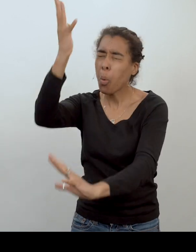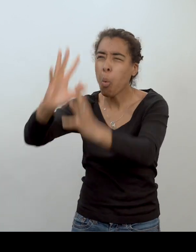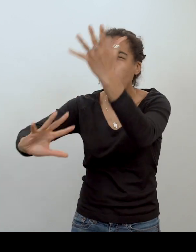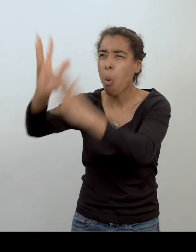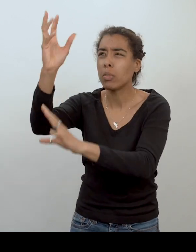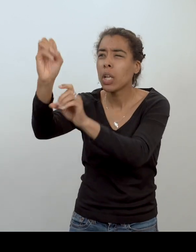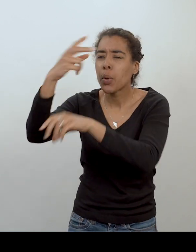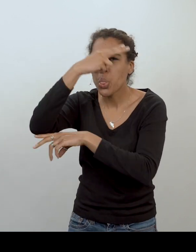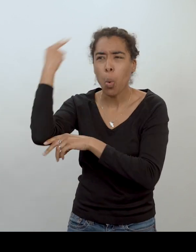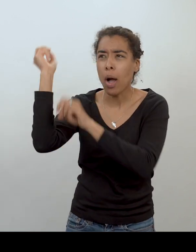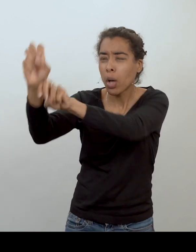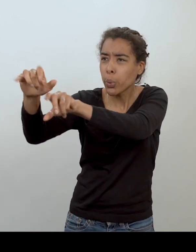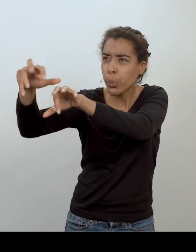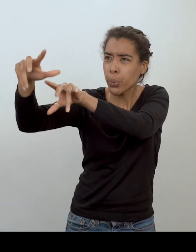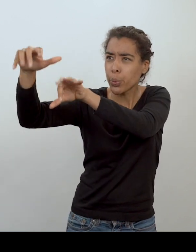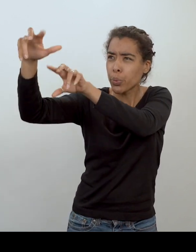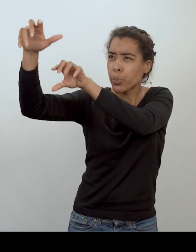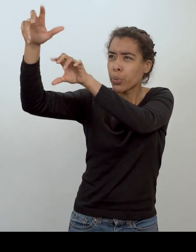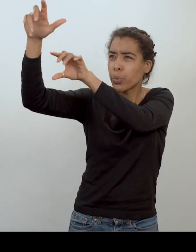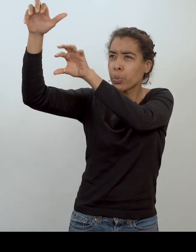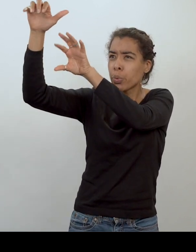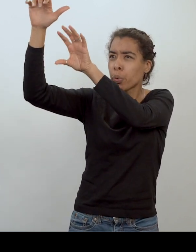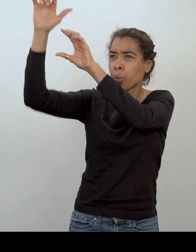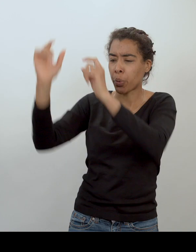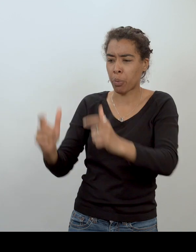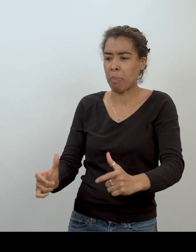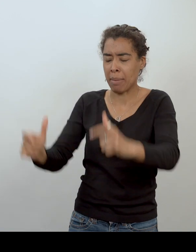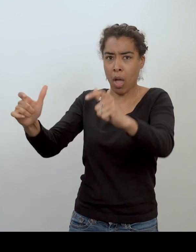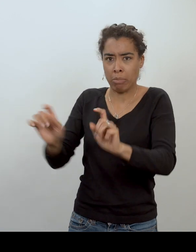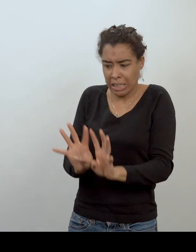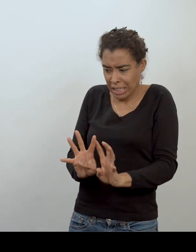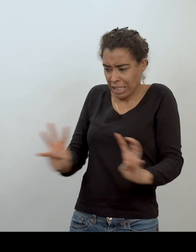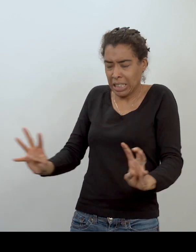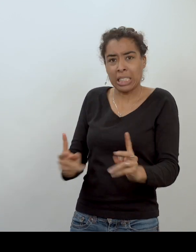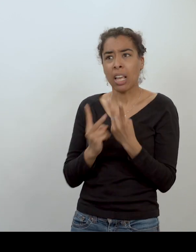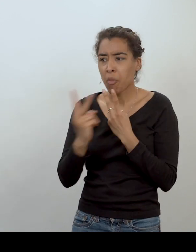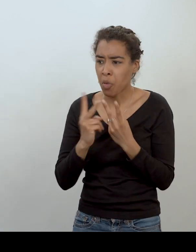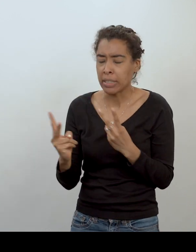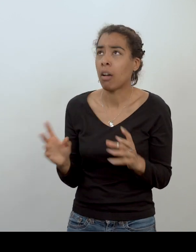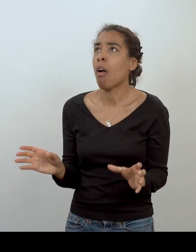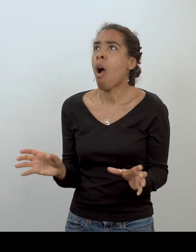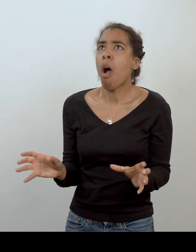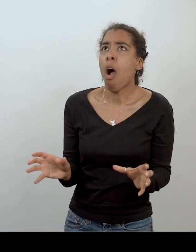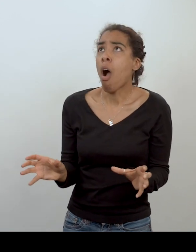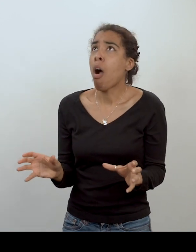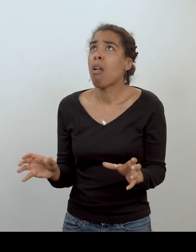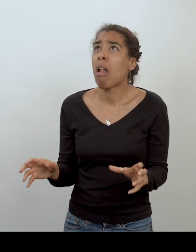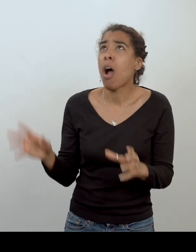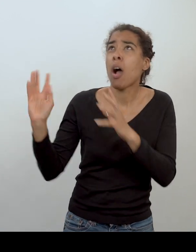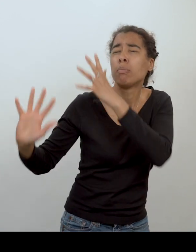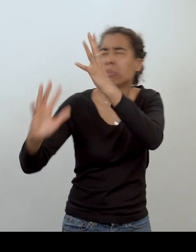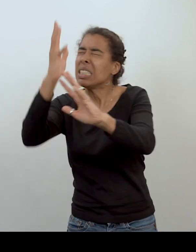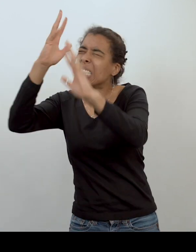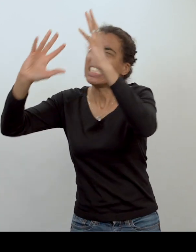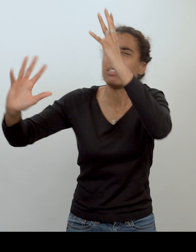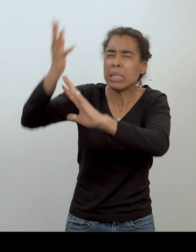des flammes et une épaisse fumée noire. En bas de l'immeuble, les voisins sont rassemblés comme pétrifiés par